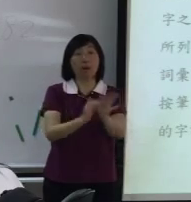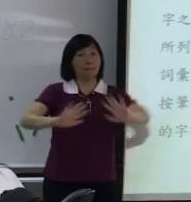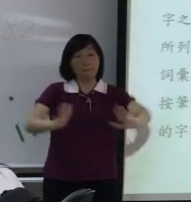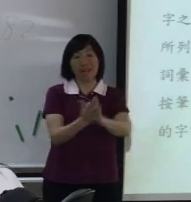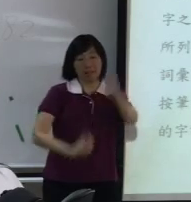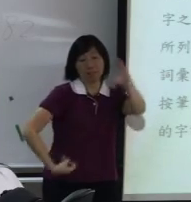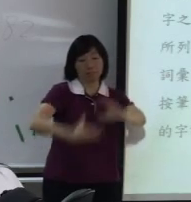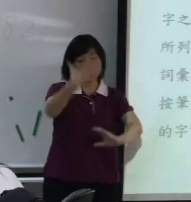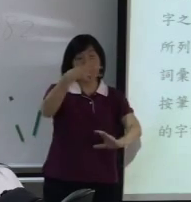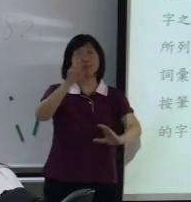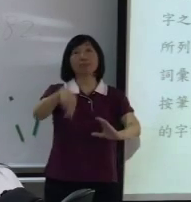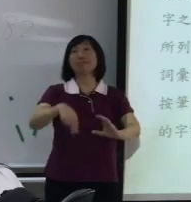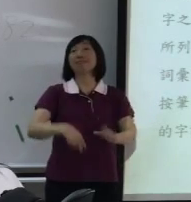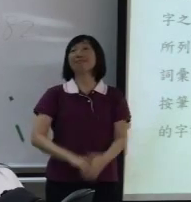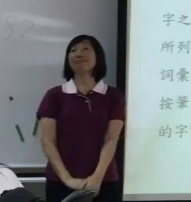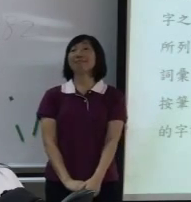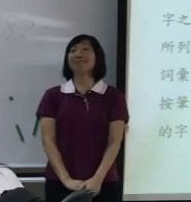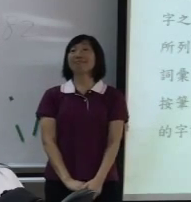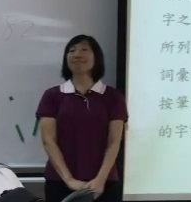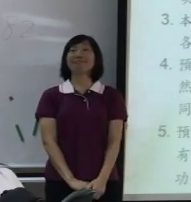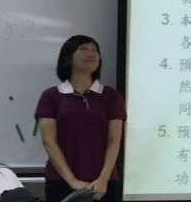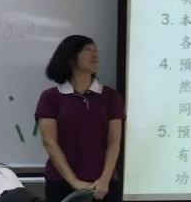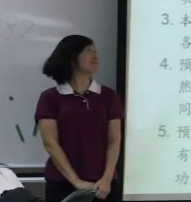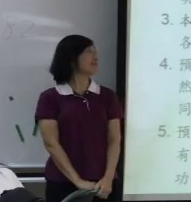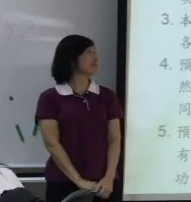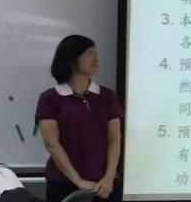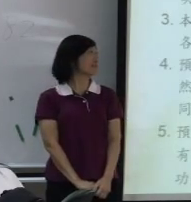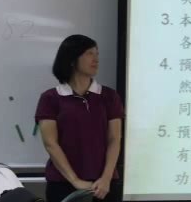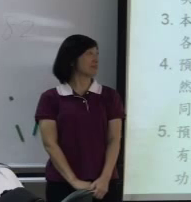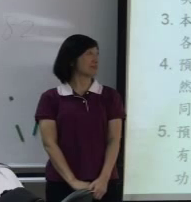标。好，好，下一张。